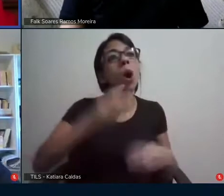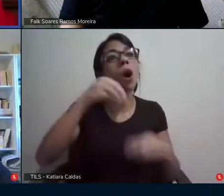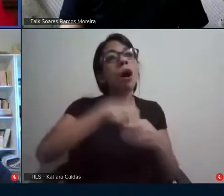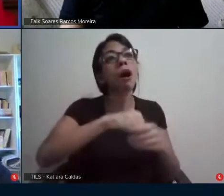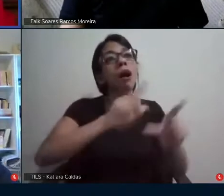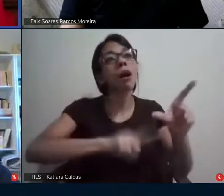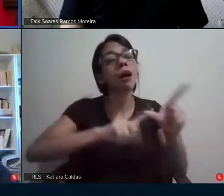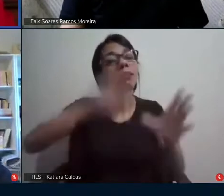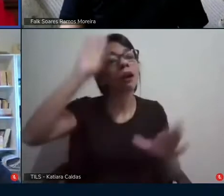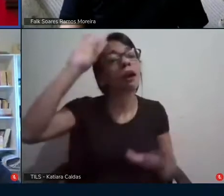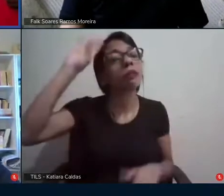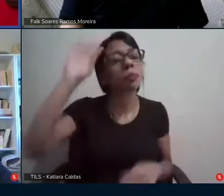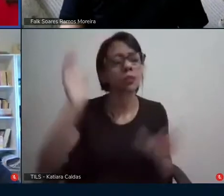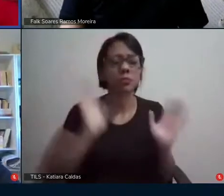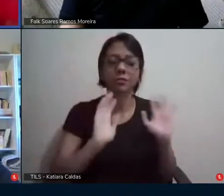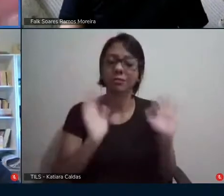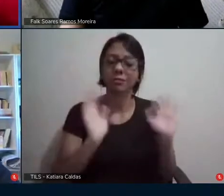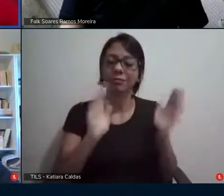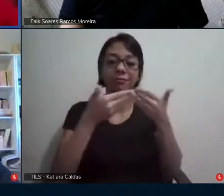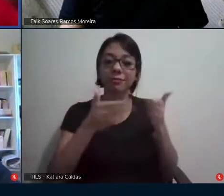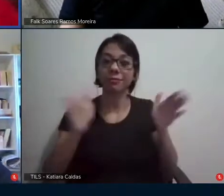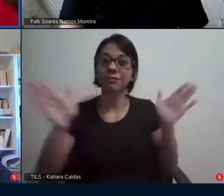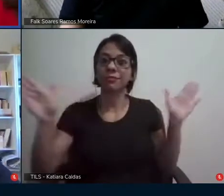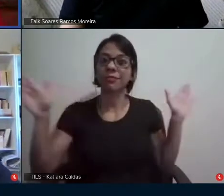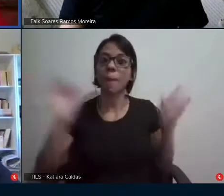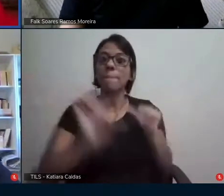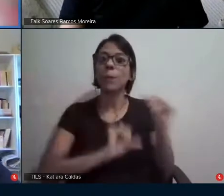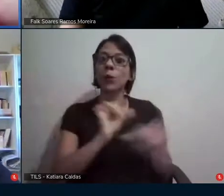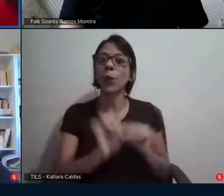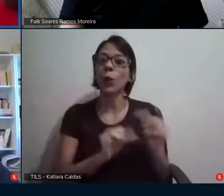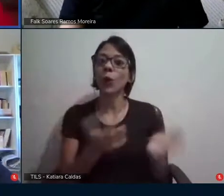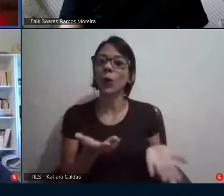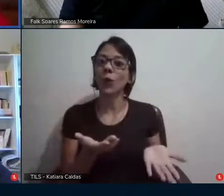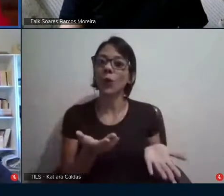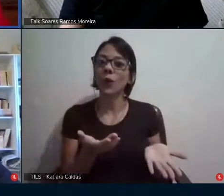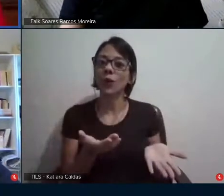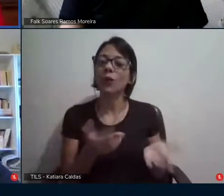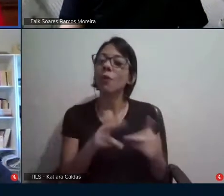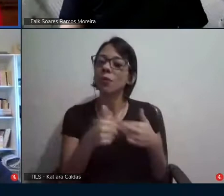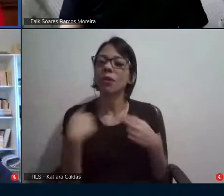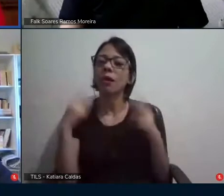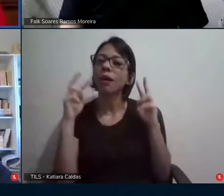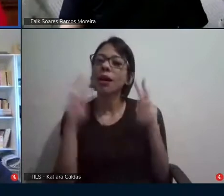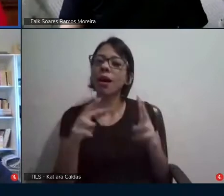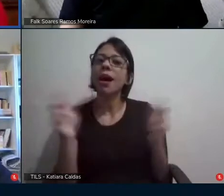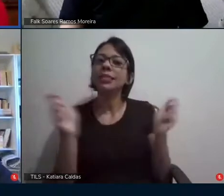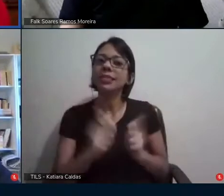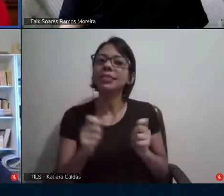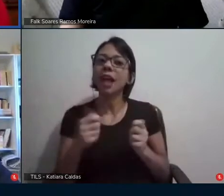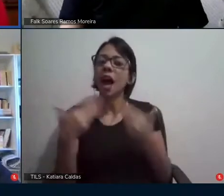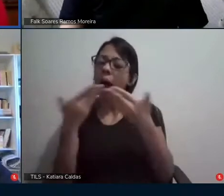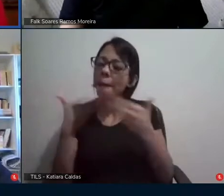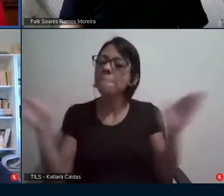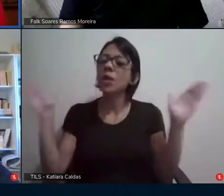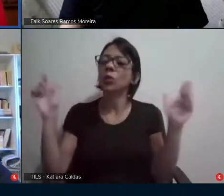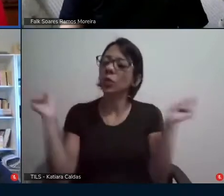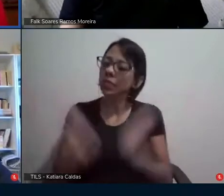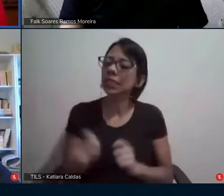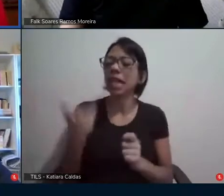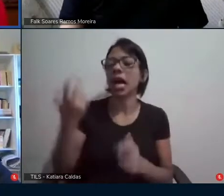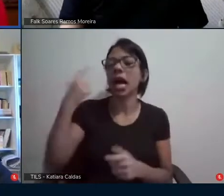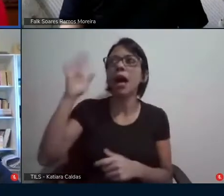na academia. Agora não mudou. E com isso aí a gente vê que nós temos abertura